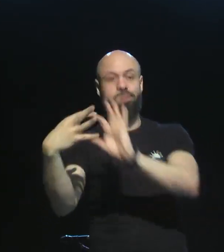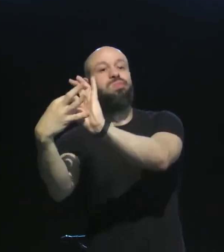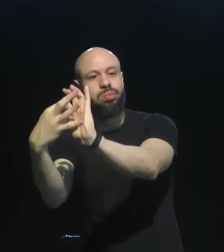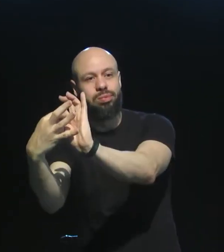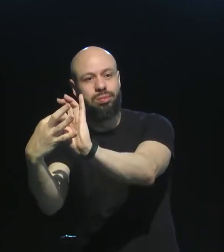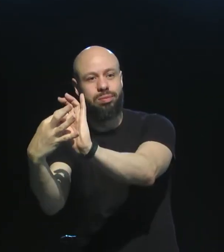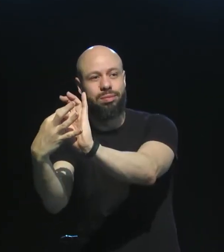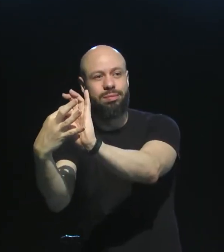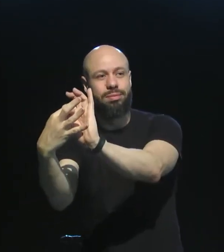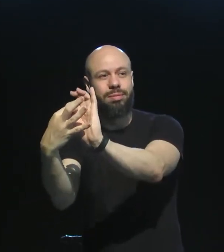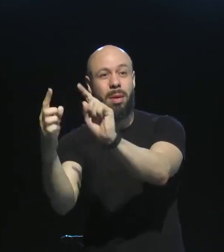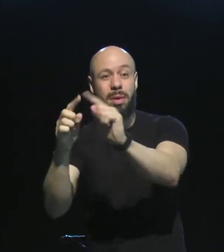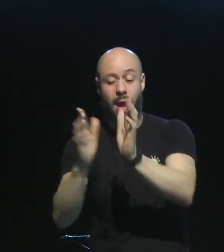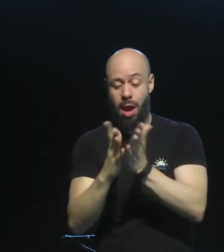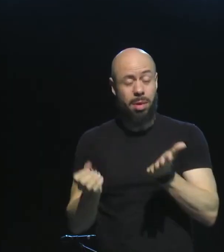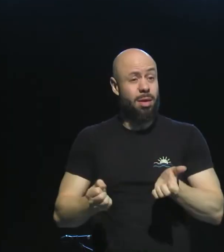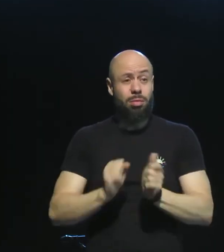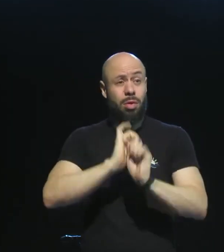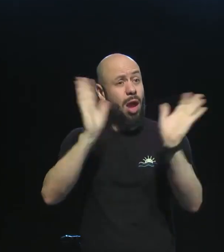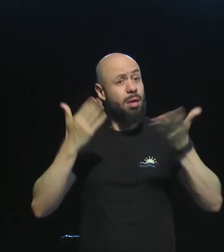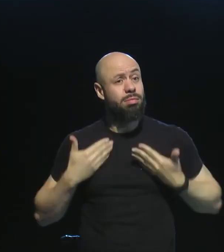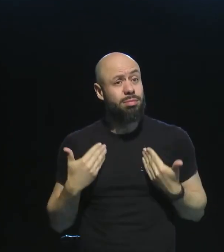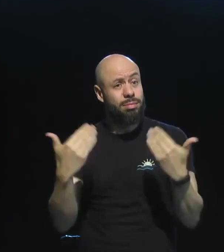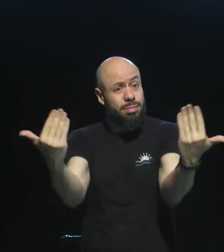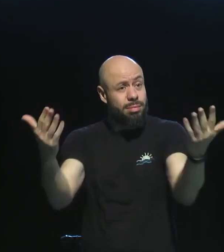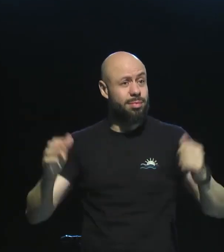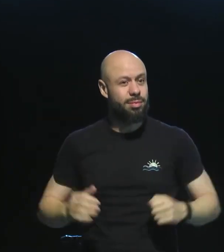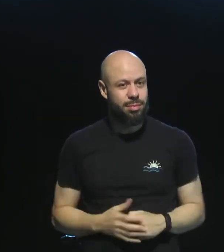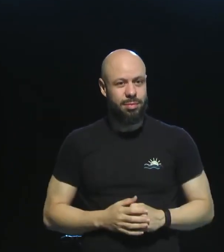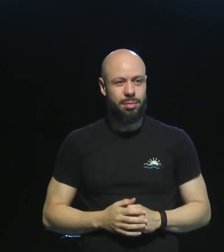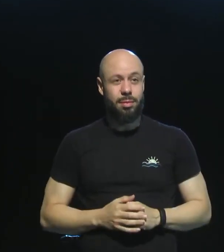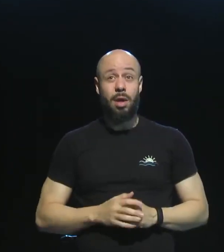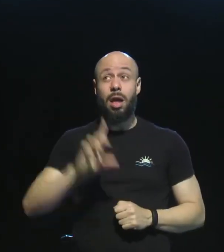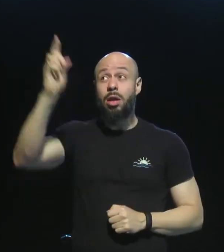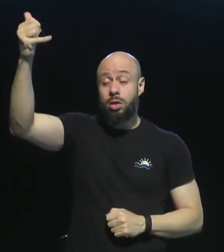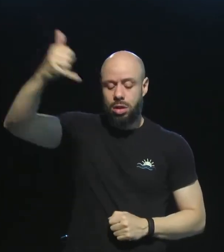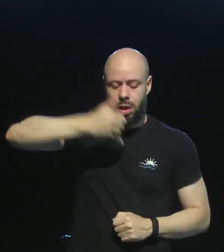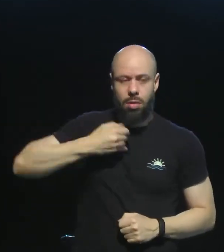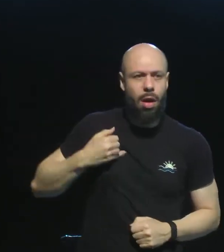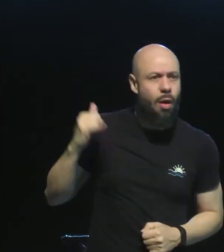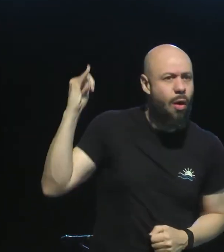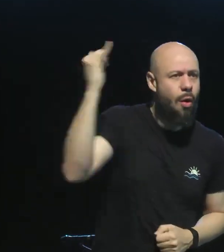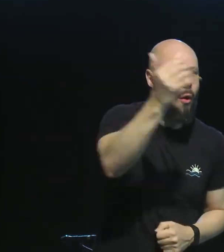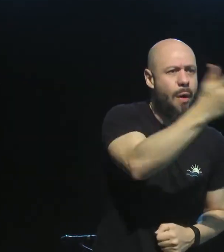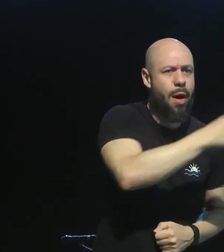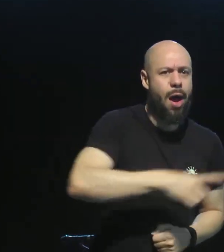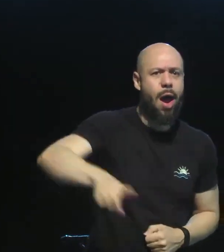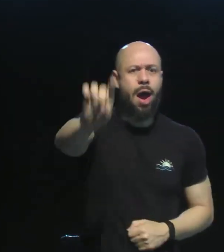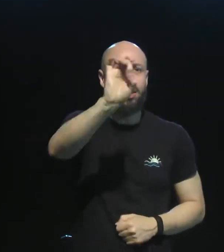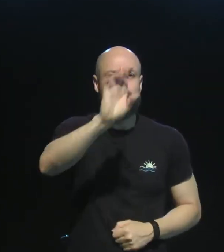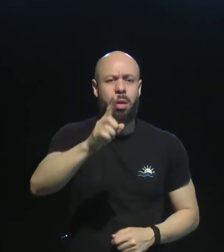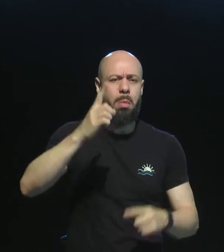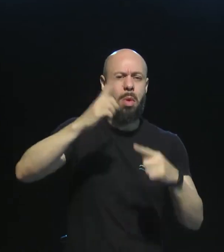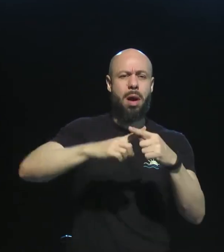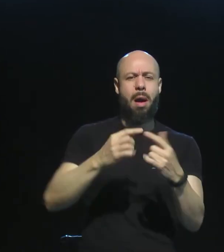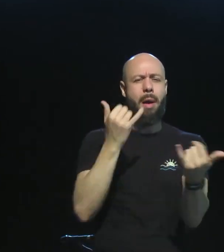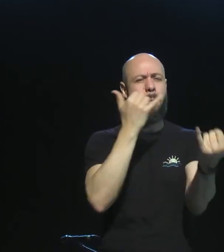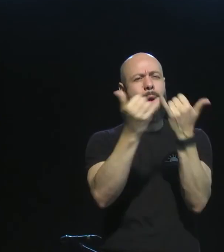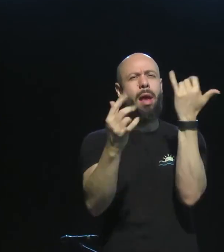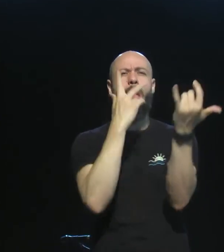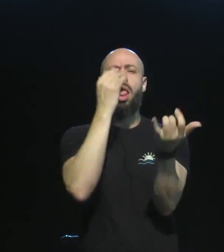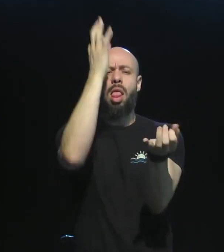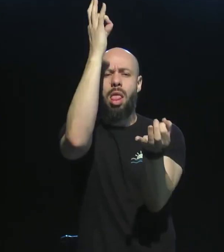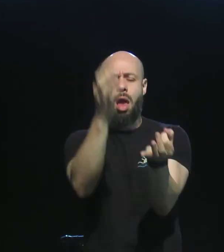está dizendo. Então, o que Deus está dizendo para mim e para você, em outras palavras, só porque algo parece certo